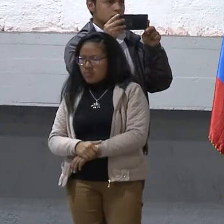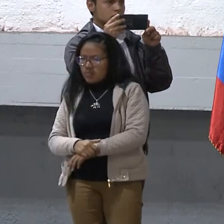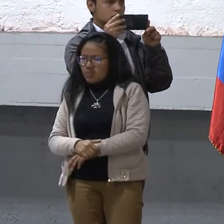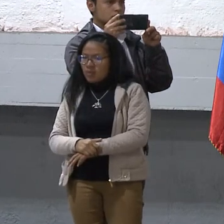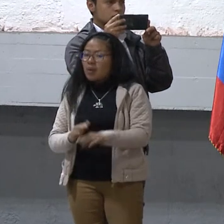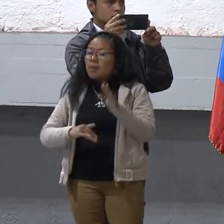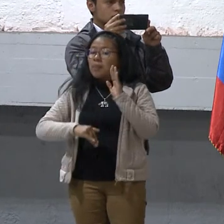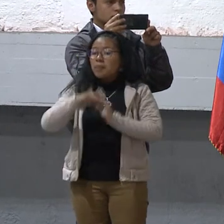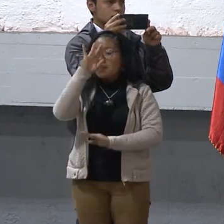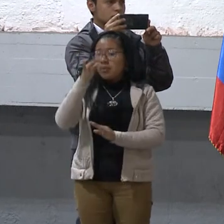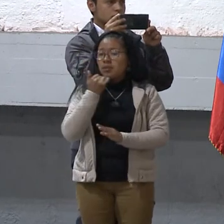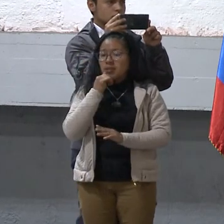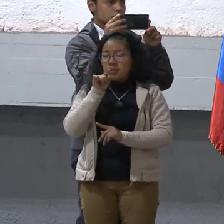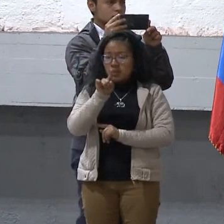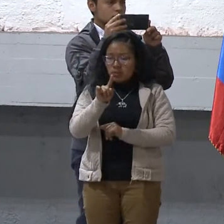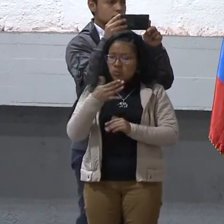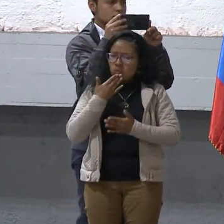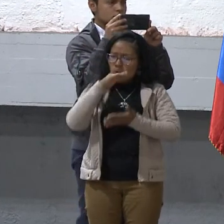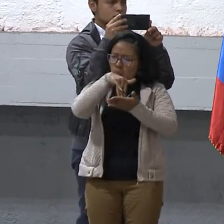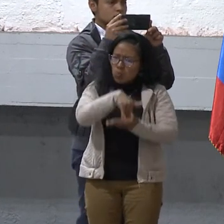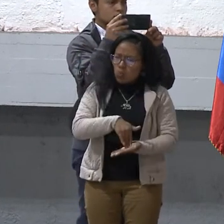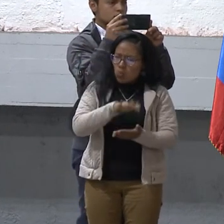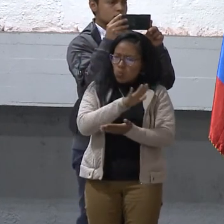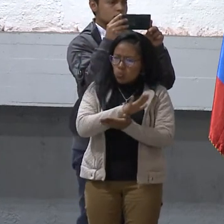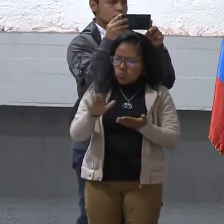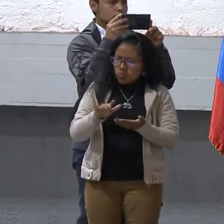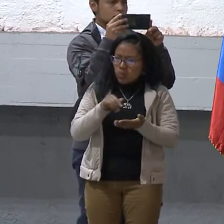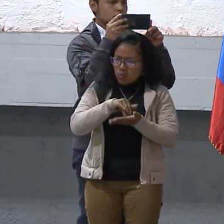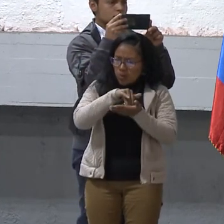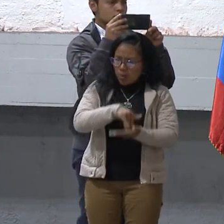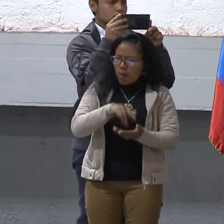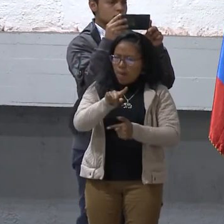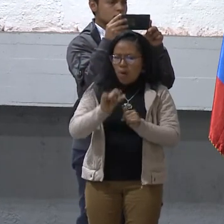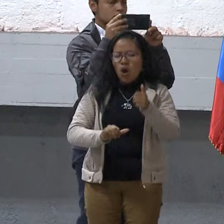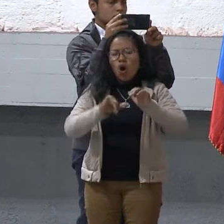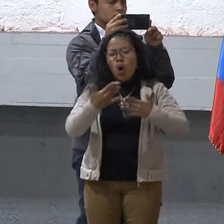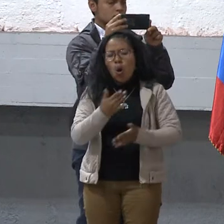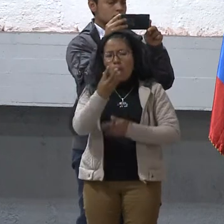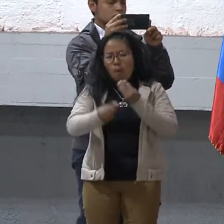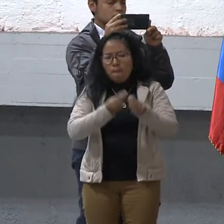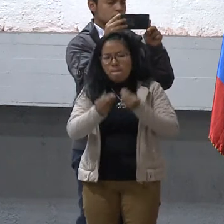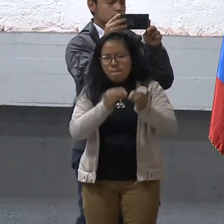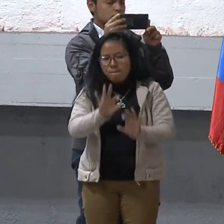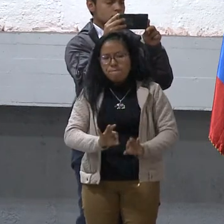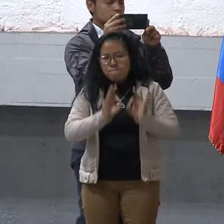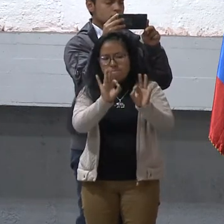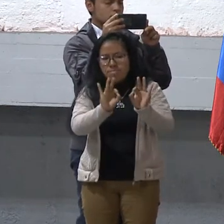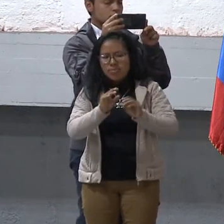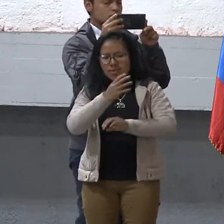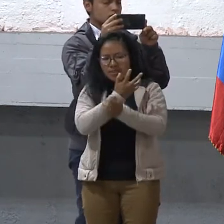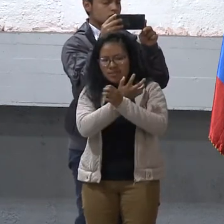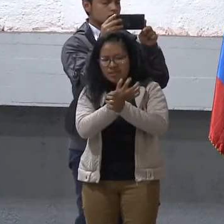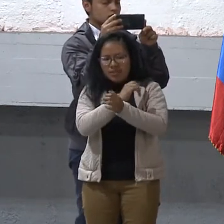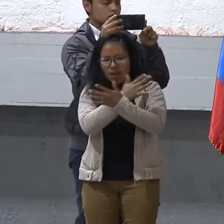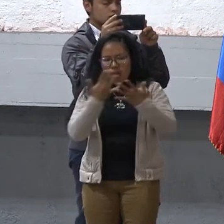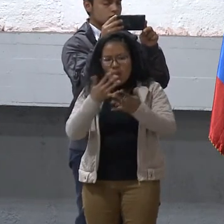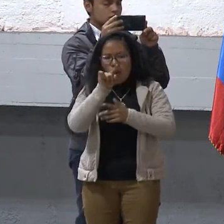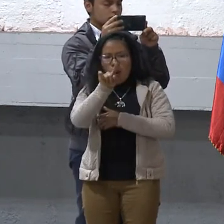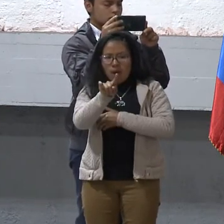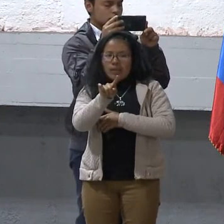da el derecho de investigación condicionamientos lo que creemos que es lo mejor lo más avanzado de la ciencia para las mentes de los seres